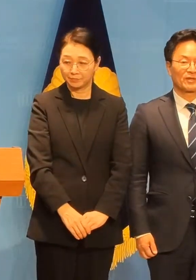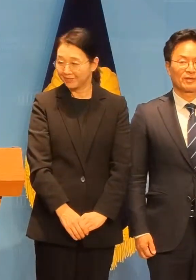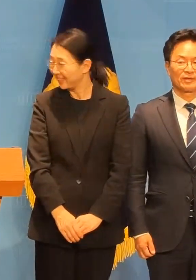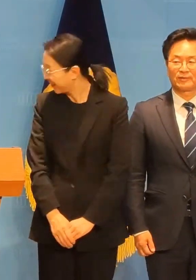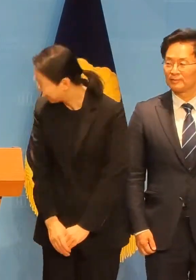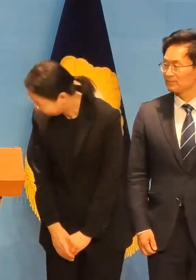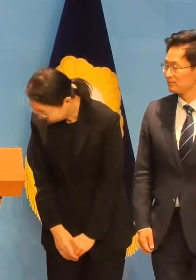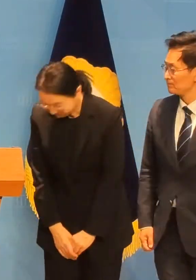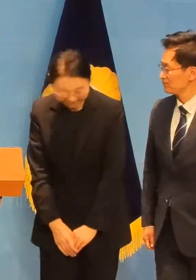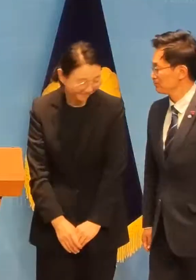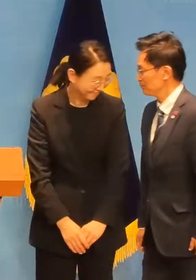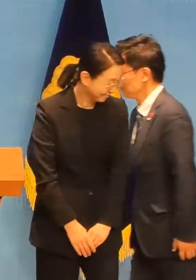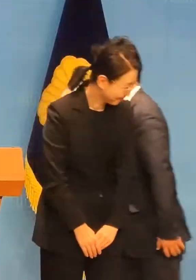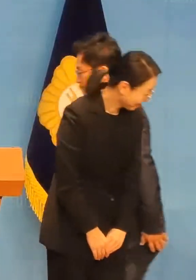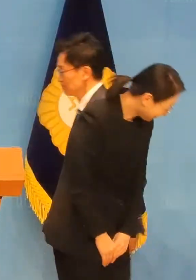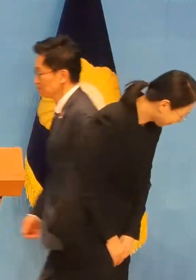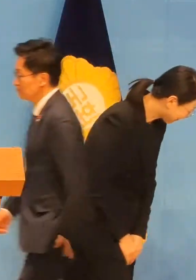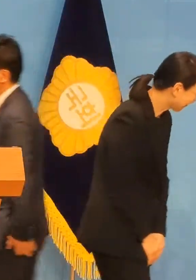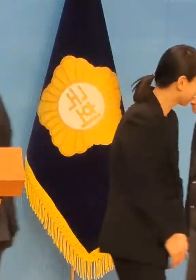고맙습니다. 수고했습니다.